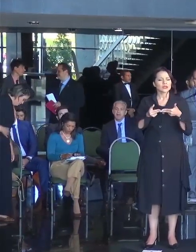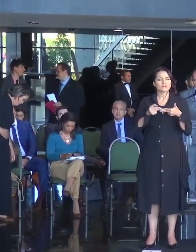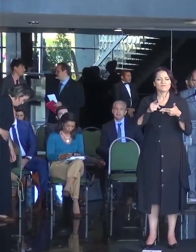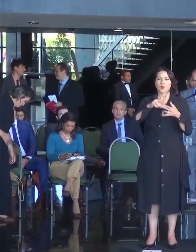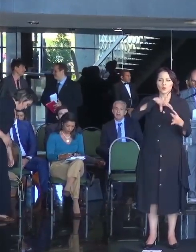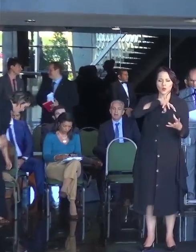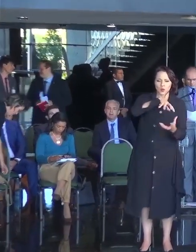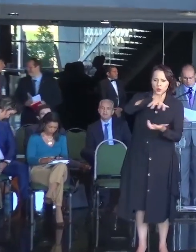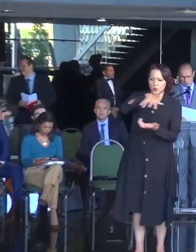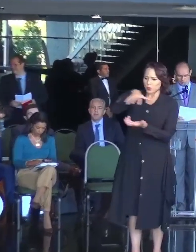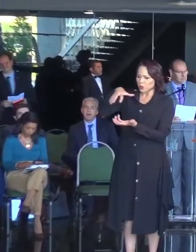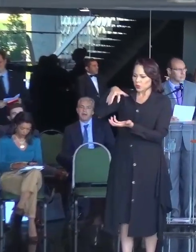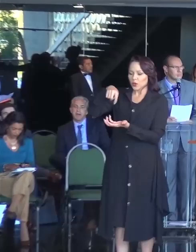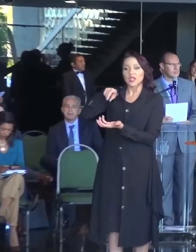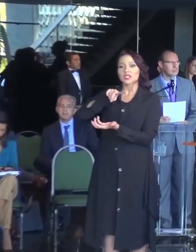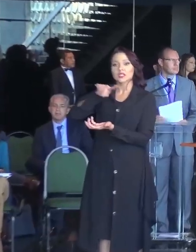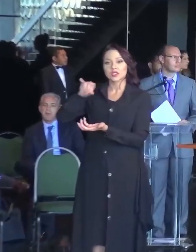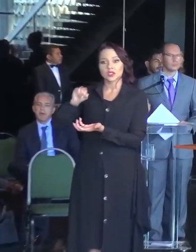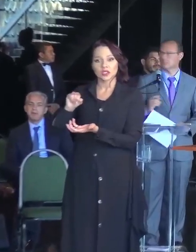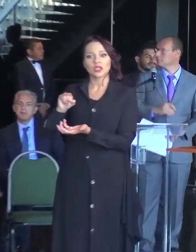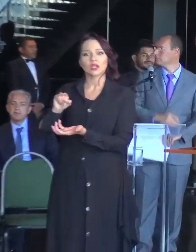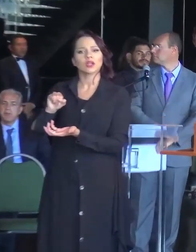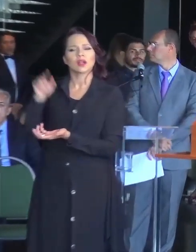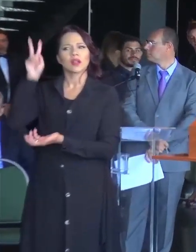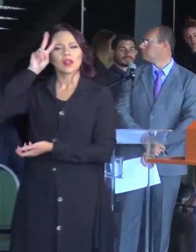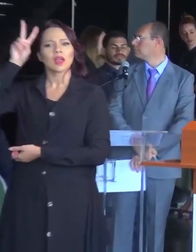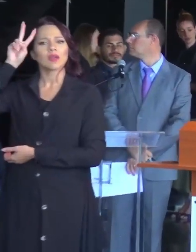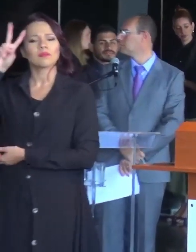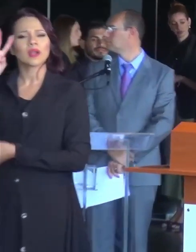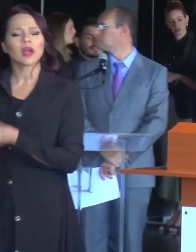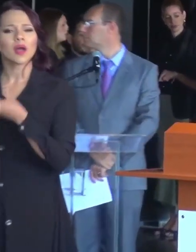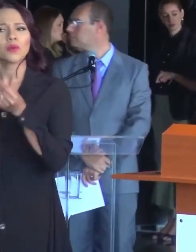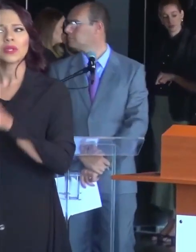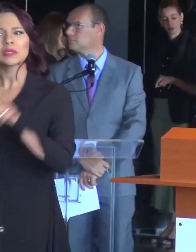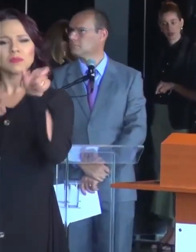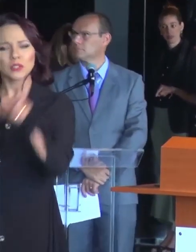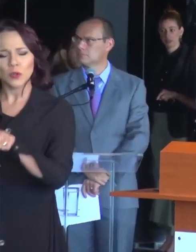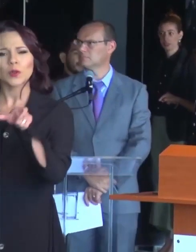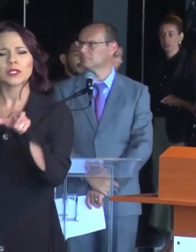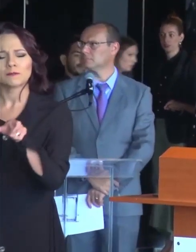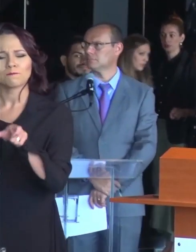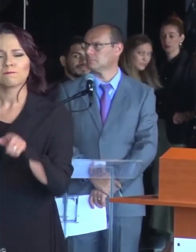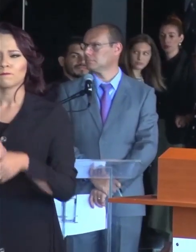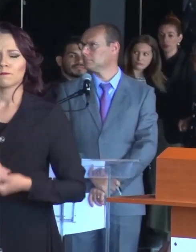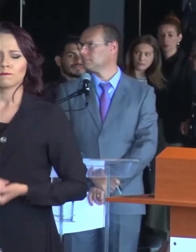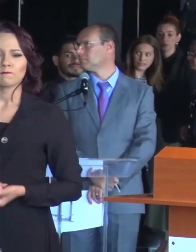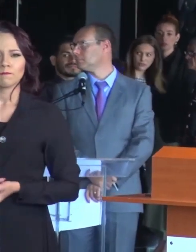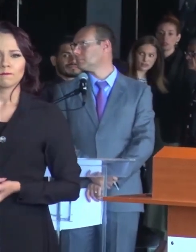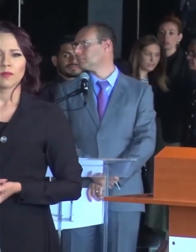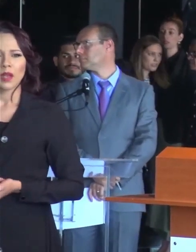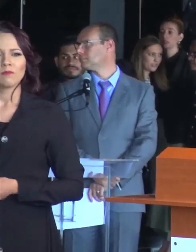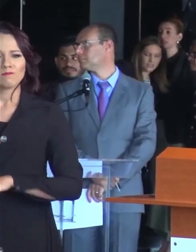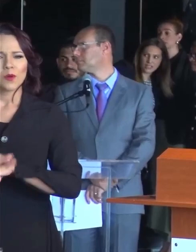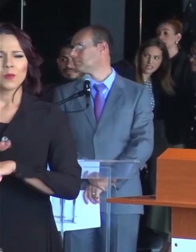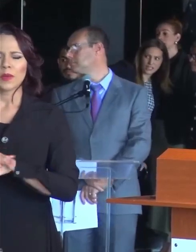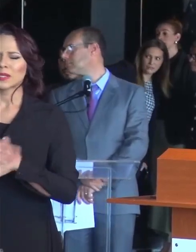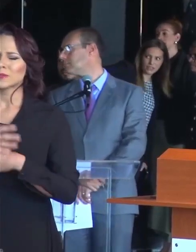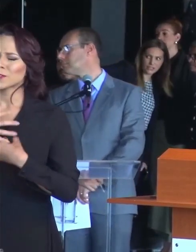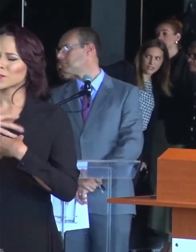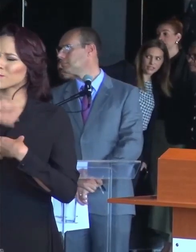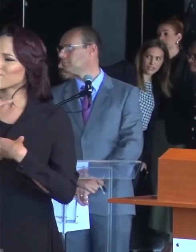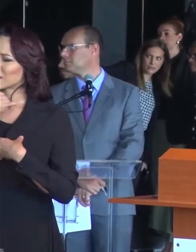No mundo inteiro, esta data remete a muitas pessoas a momentos de